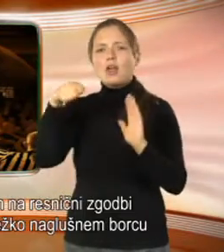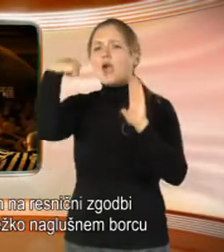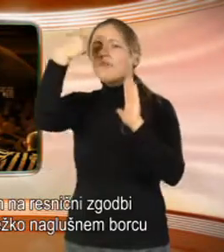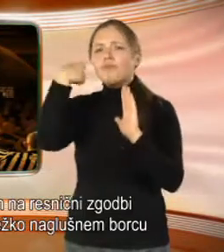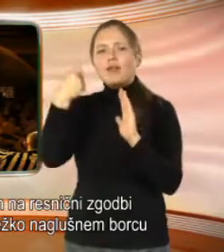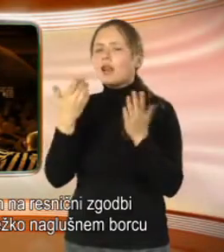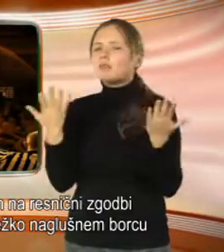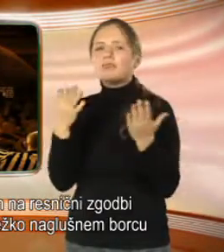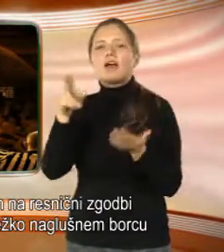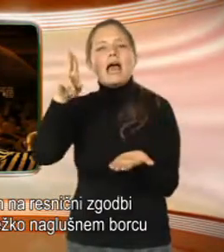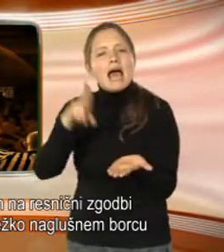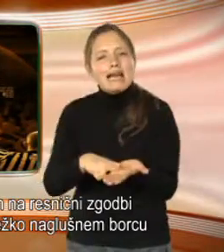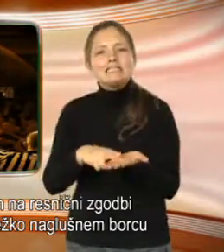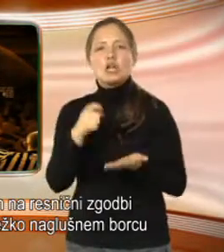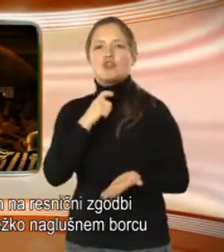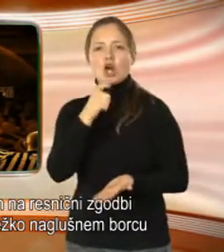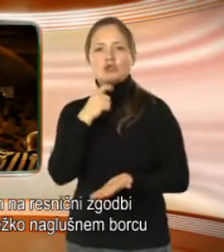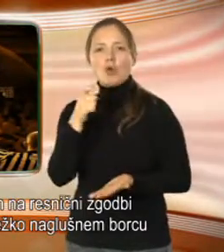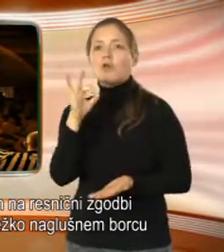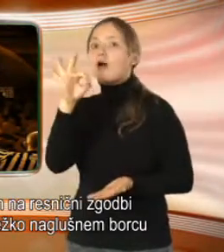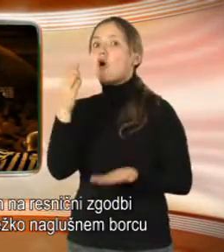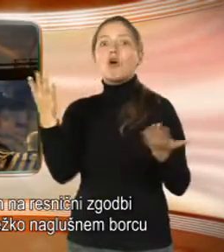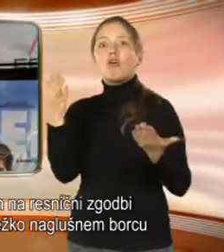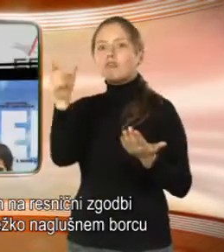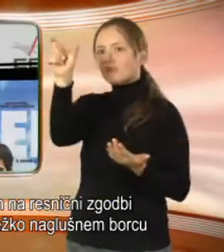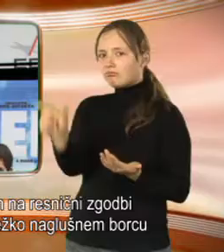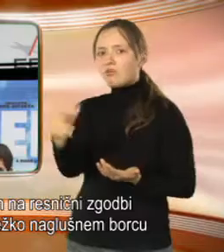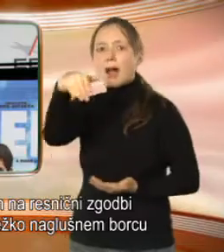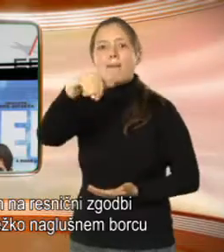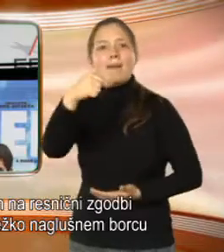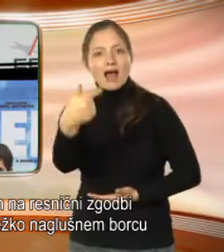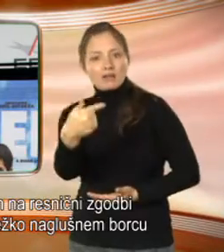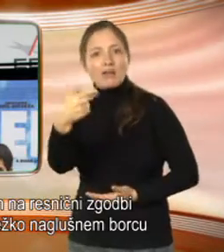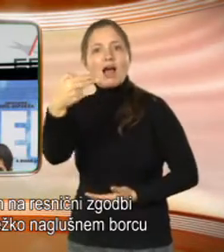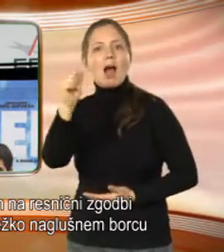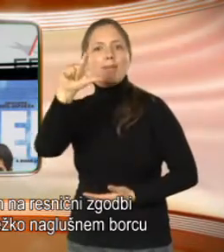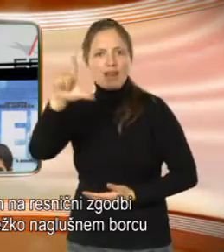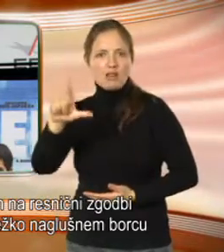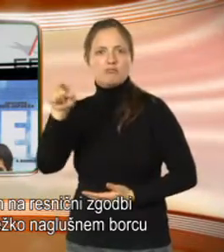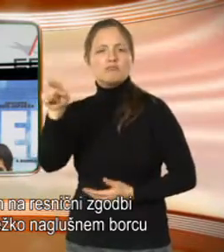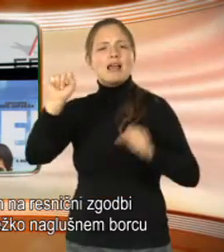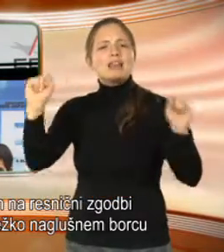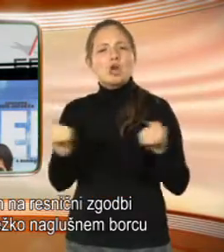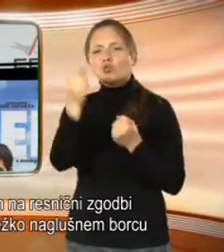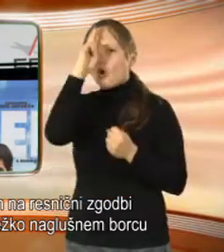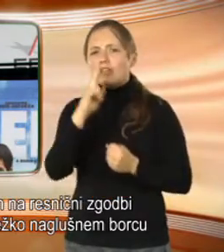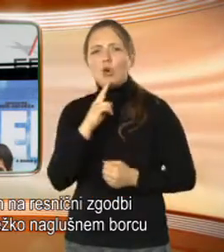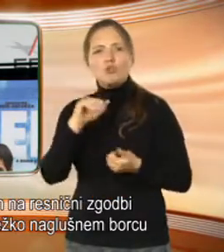Film je zasnovan na resnični zgodbi o Mattu Hamilu, težko naglušnem borcu UFC, ki se je rodil v